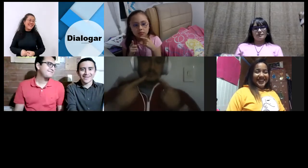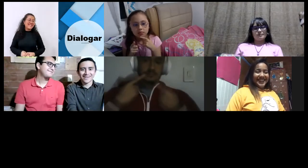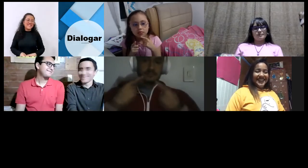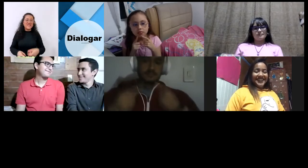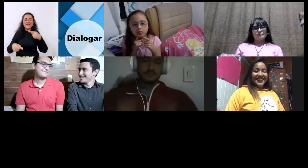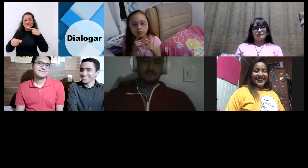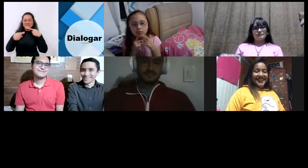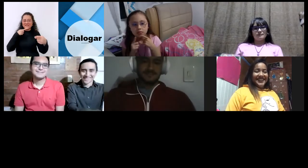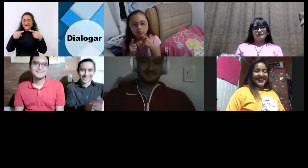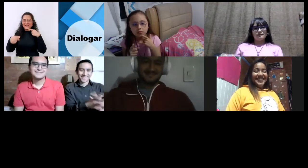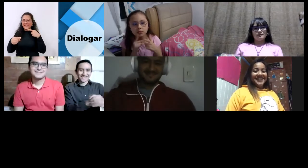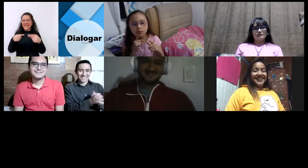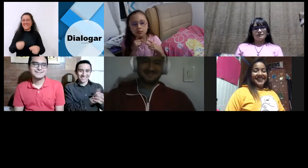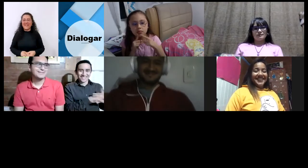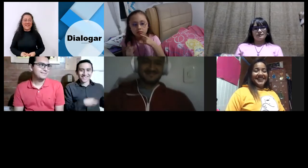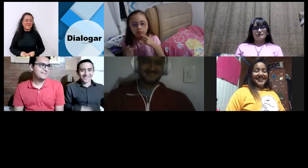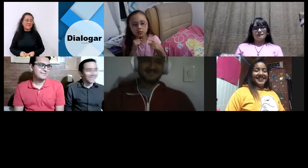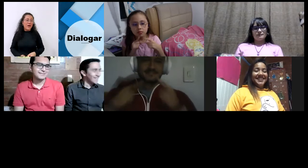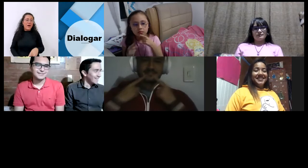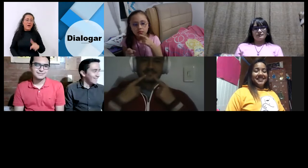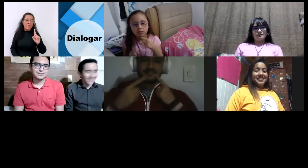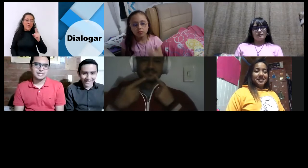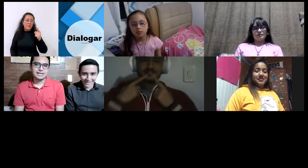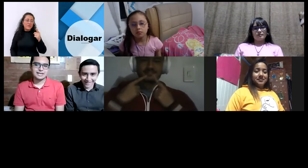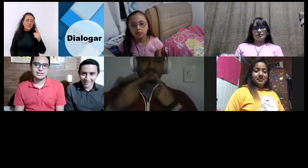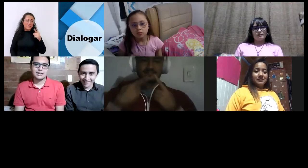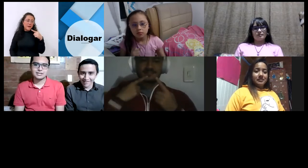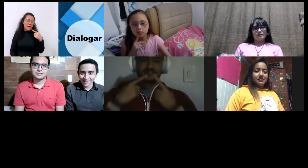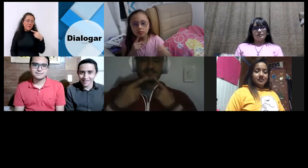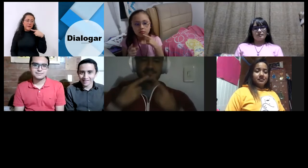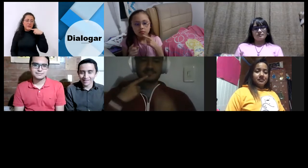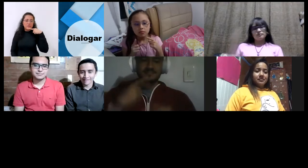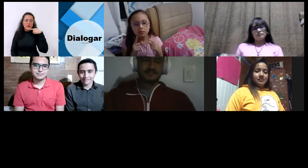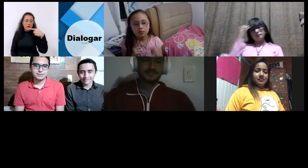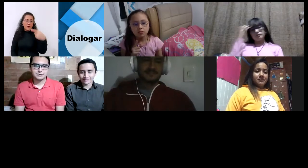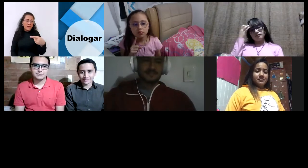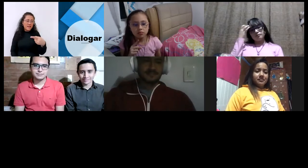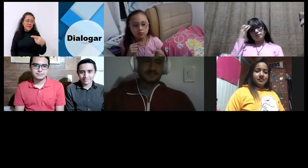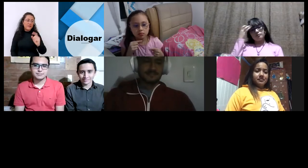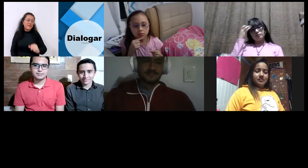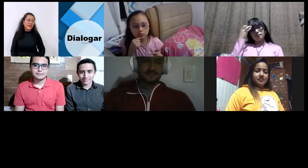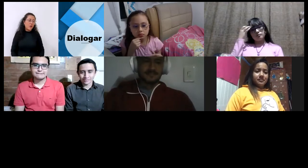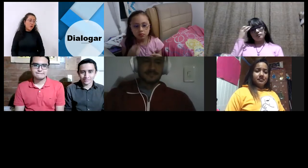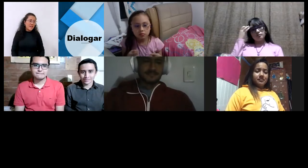Si no, hablar. O podemos, por ejemplo, solo una también sería como